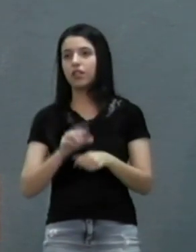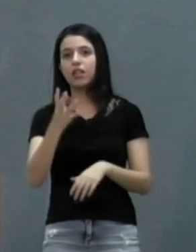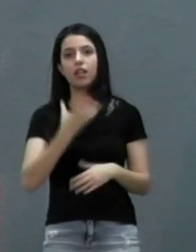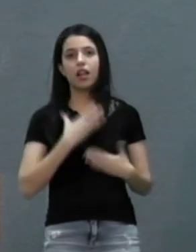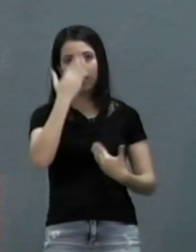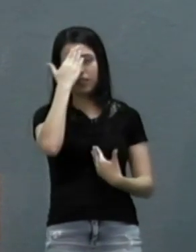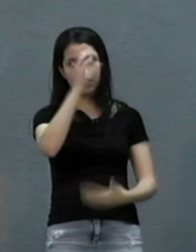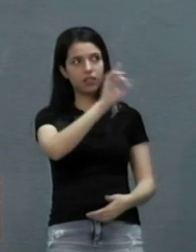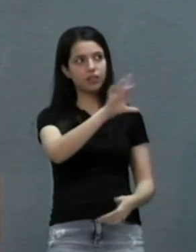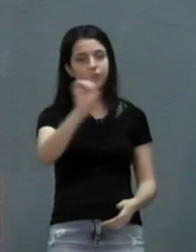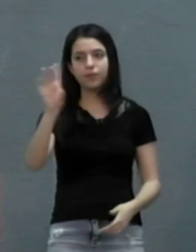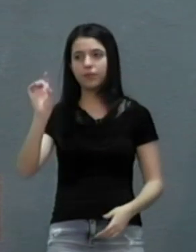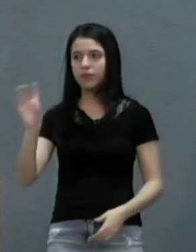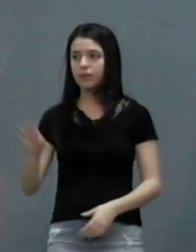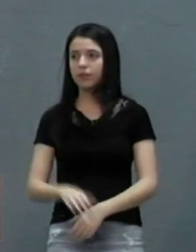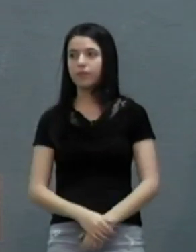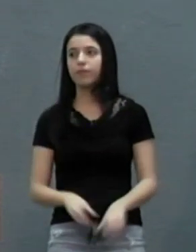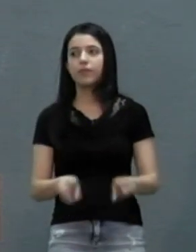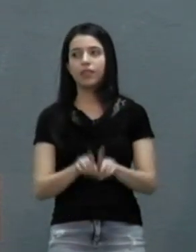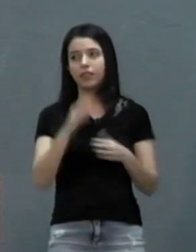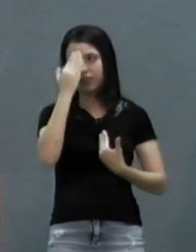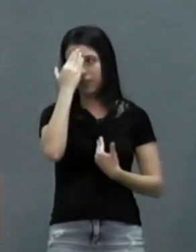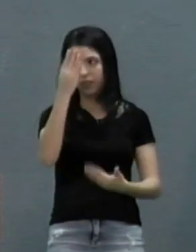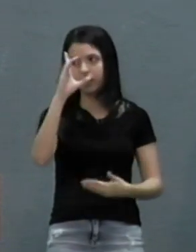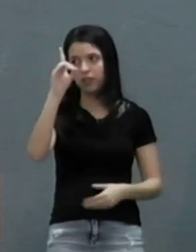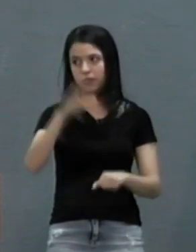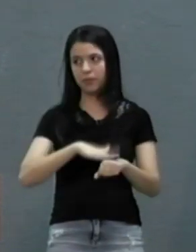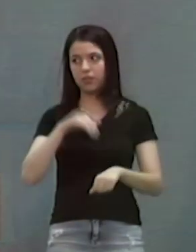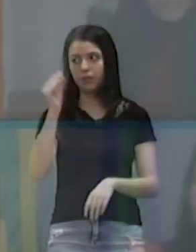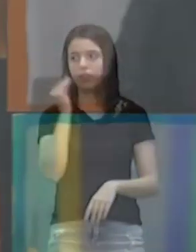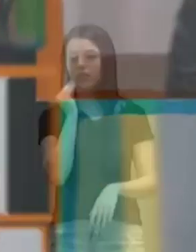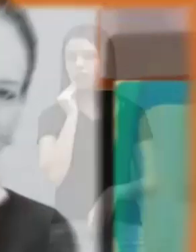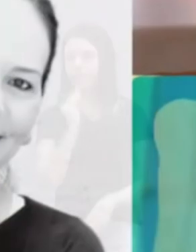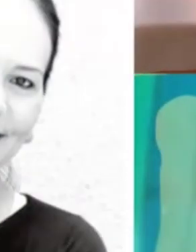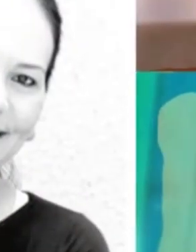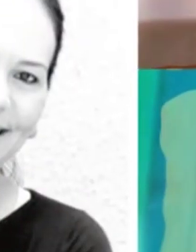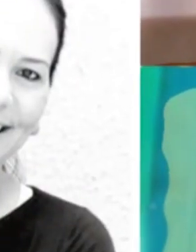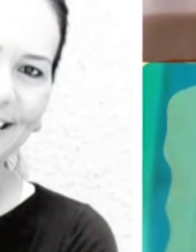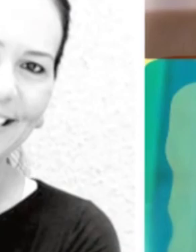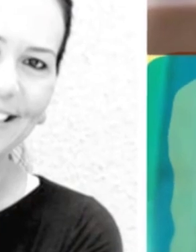vocês e agradecer a Deus por mais essa oportunidade. Música.